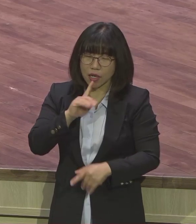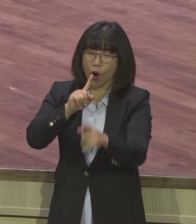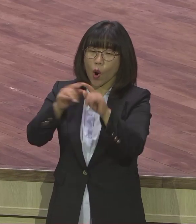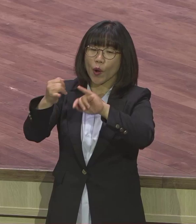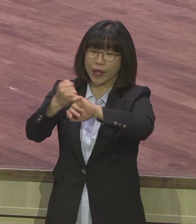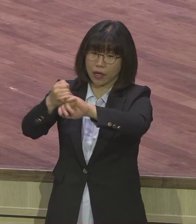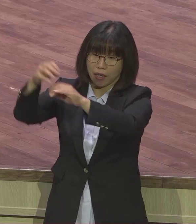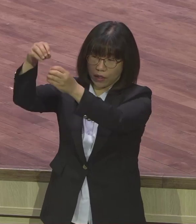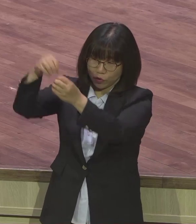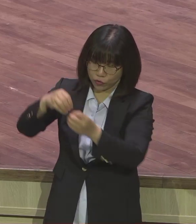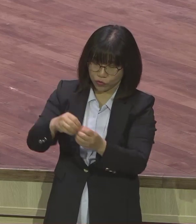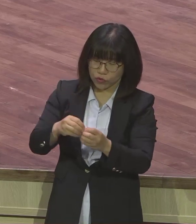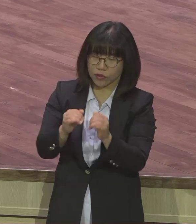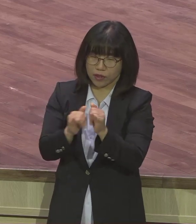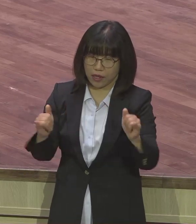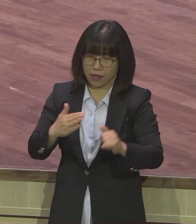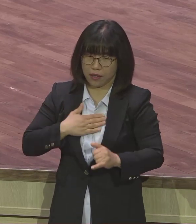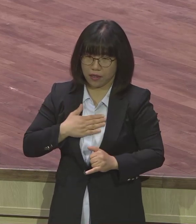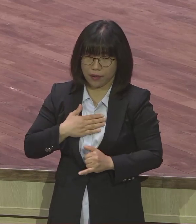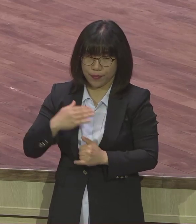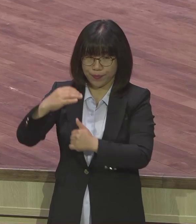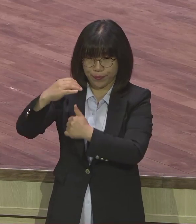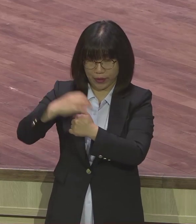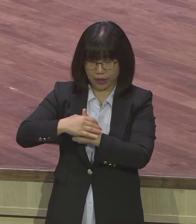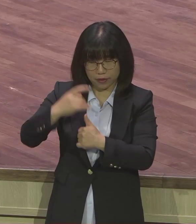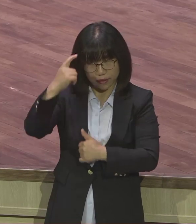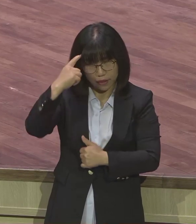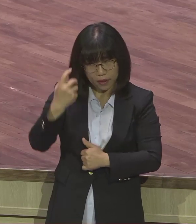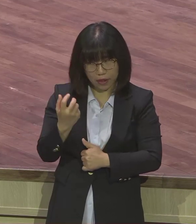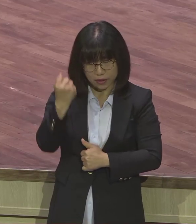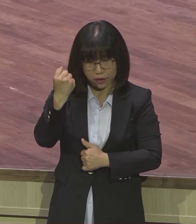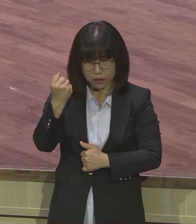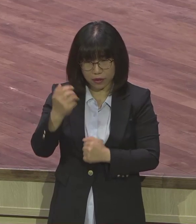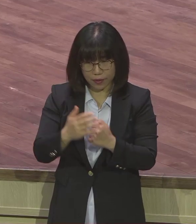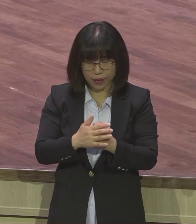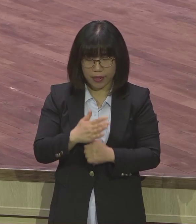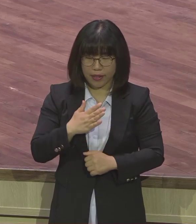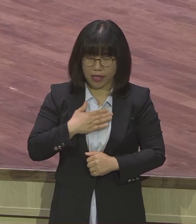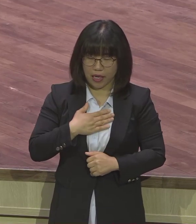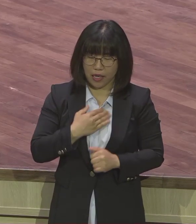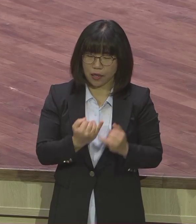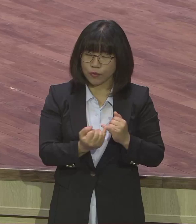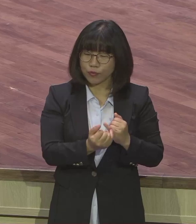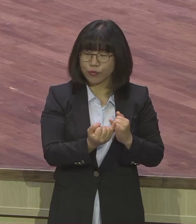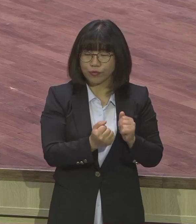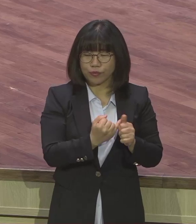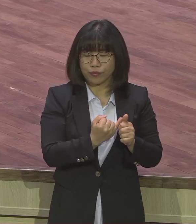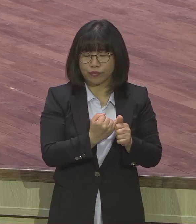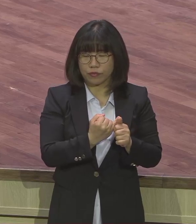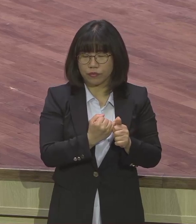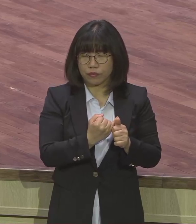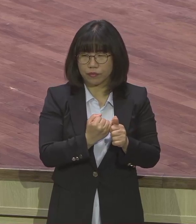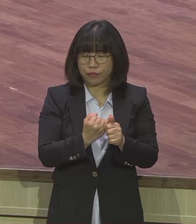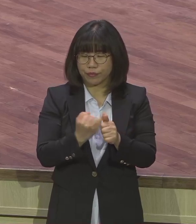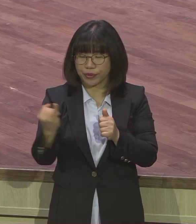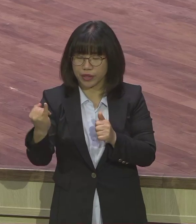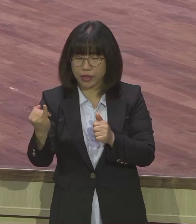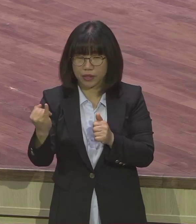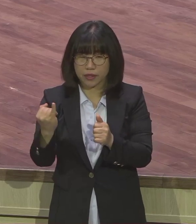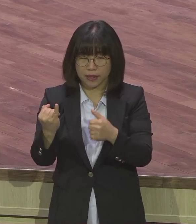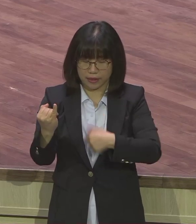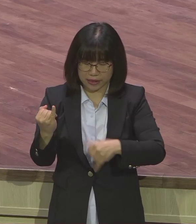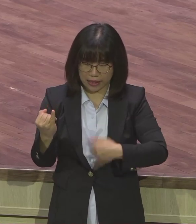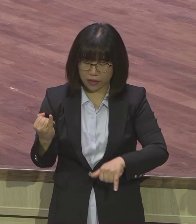사상이 있었습니다. 그런데 독특한 것은요, 자신이 처자를 데리고 나가게 해달라고 허락을